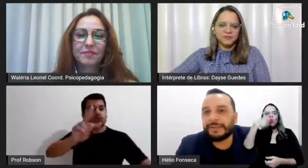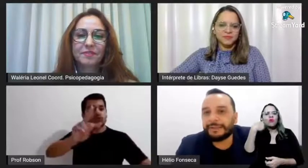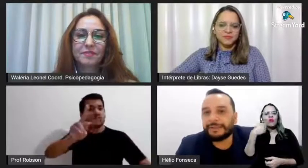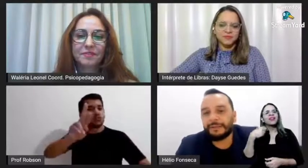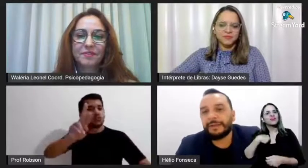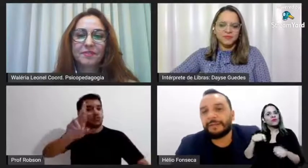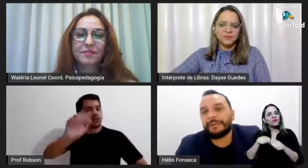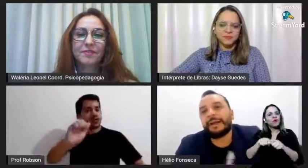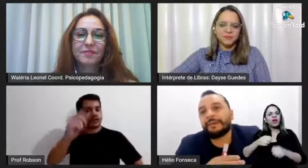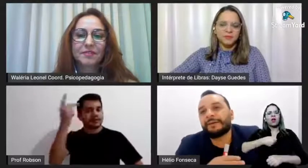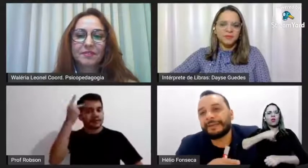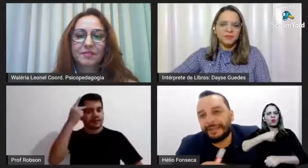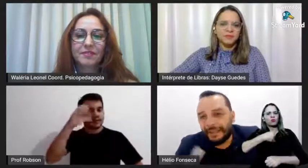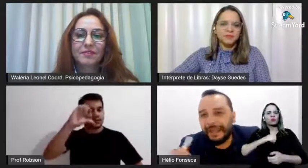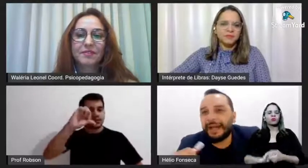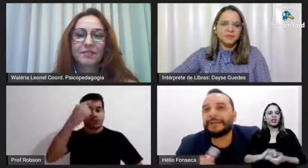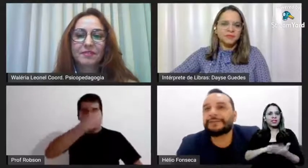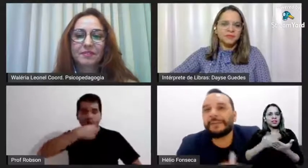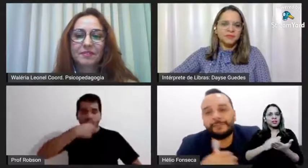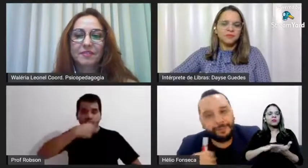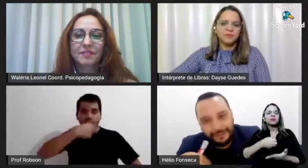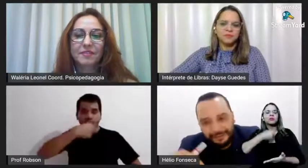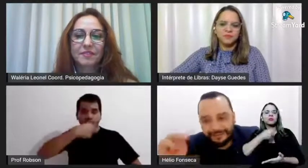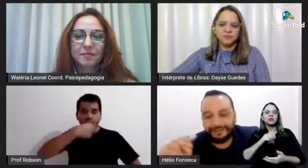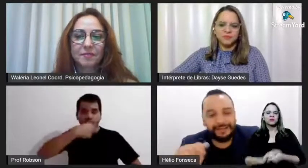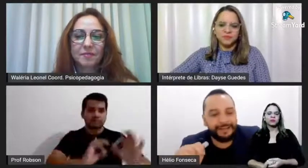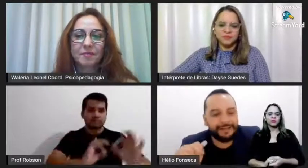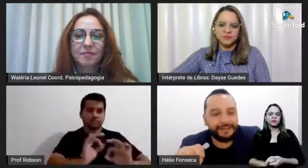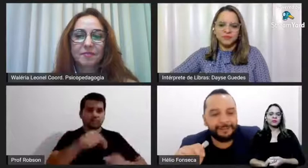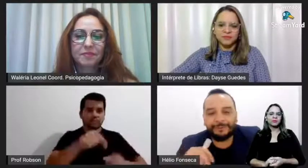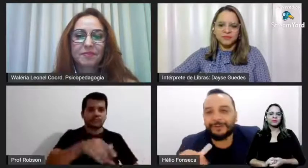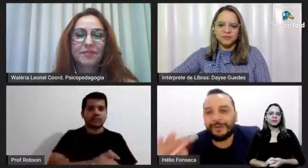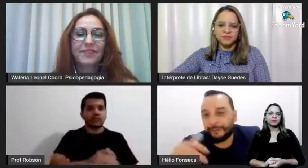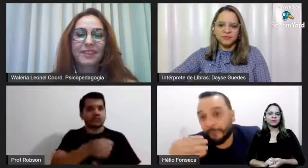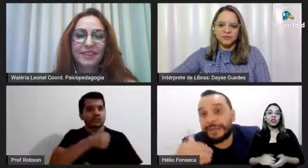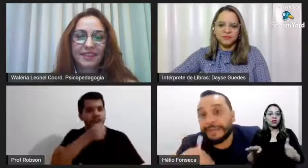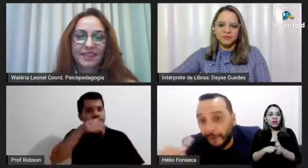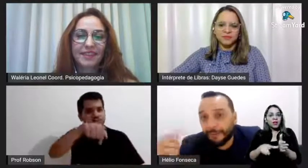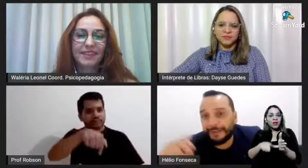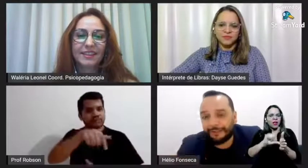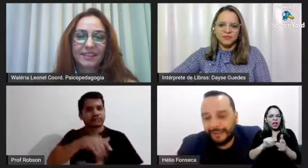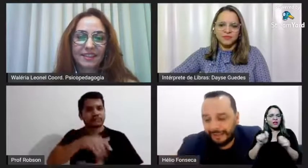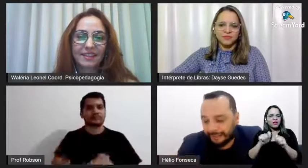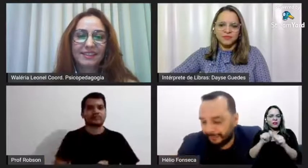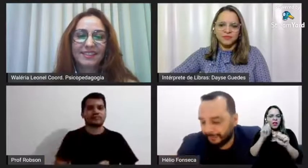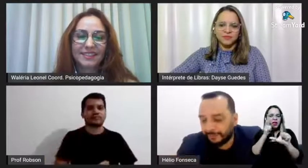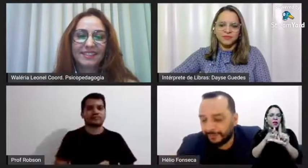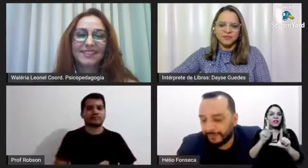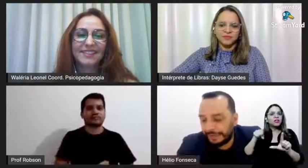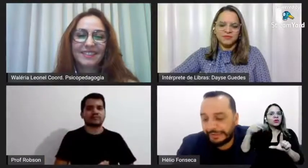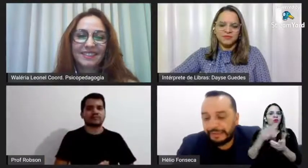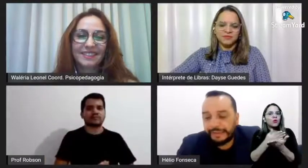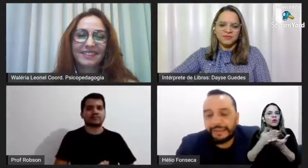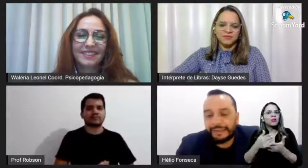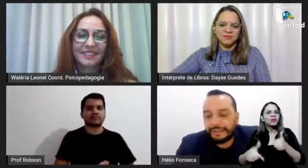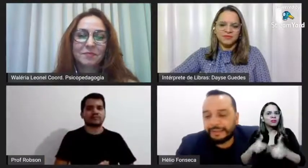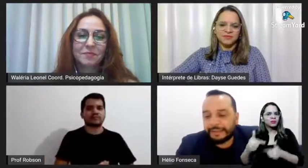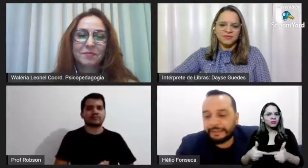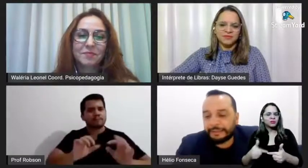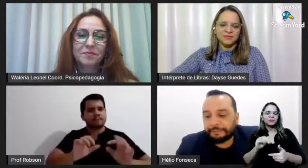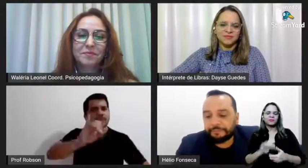pouquinho antes para fazer essa live e depois começar o meu trabalho aqui na TV Cultura, né?